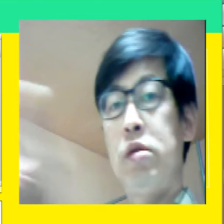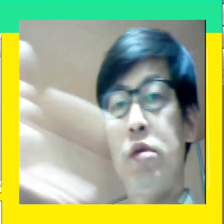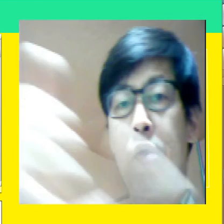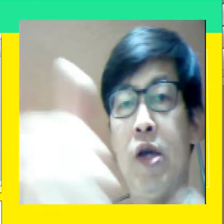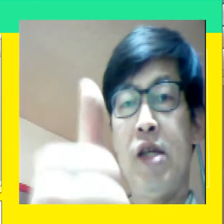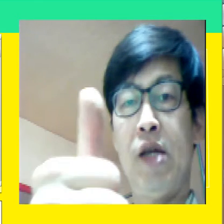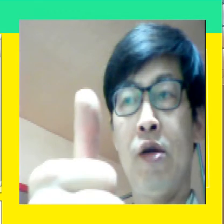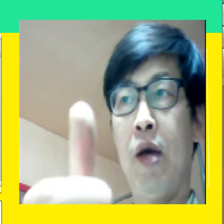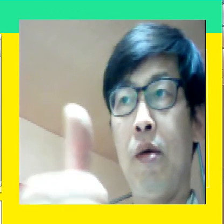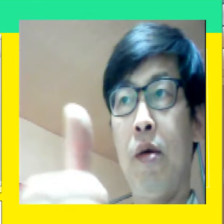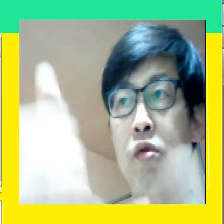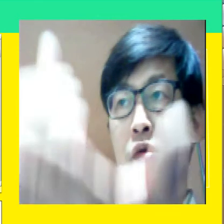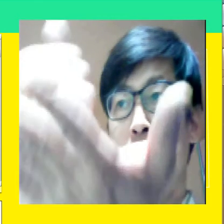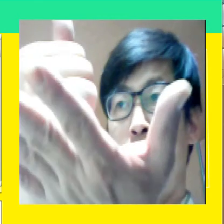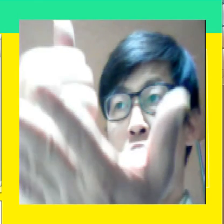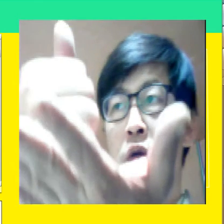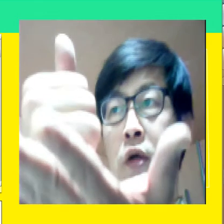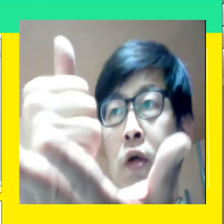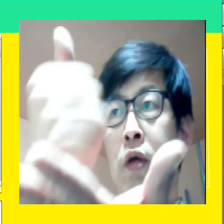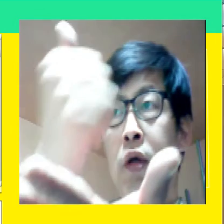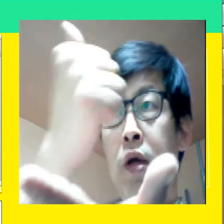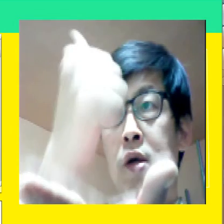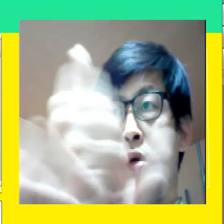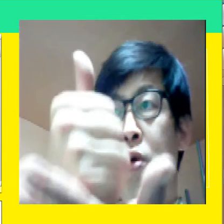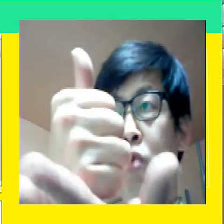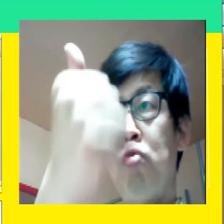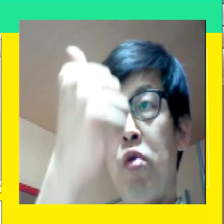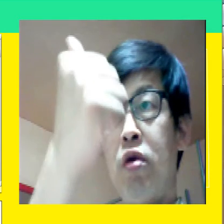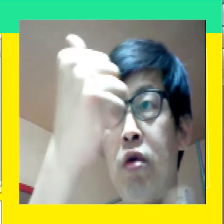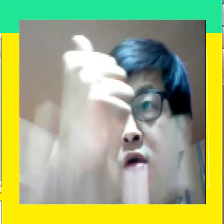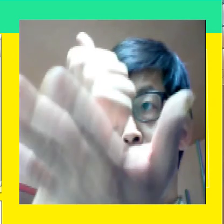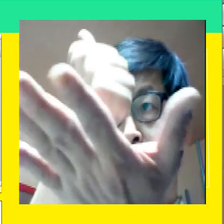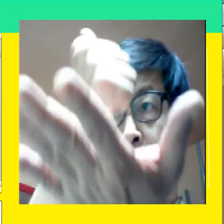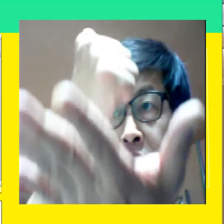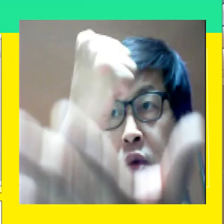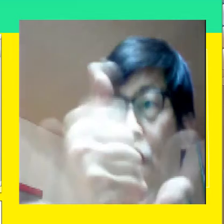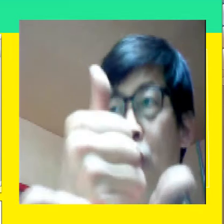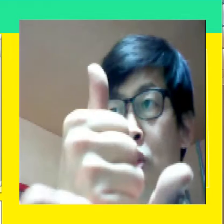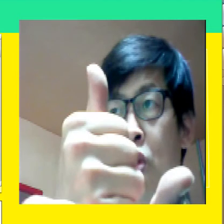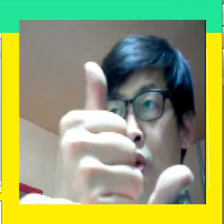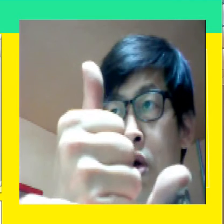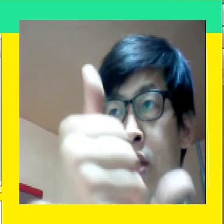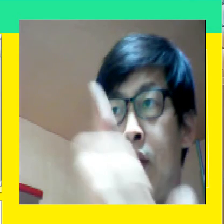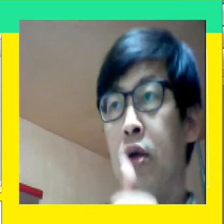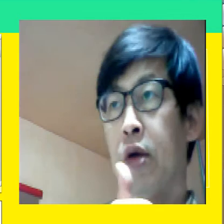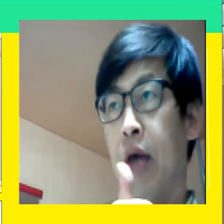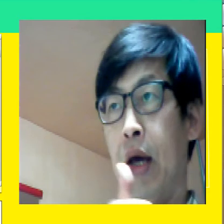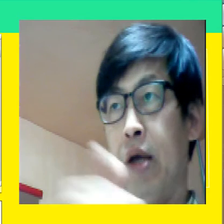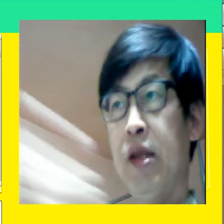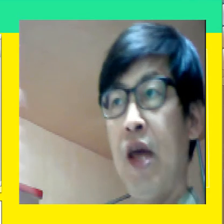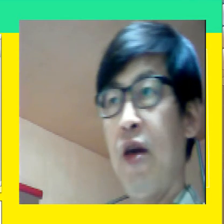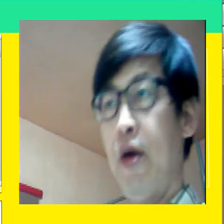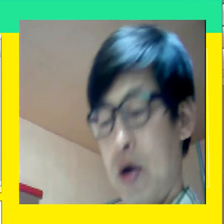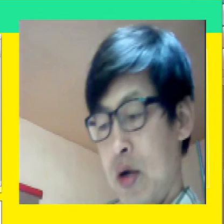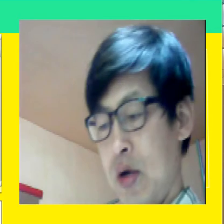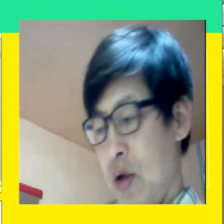이렇게 손을 주먹을 손바닥으로 올려놓고 이렇게